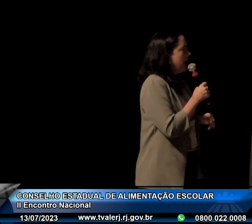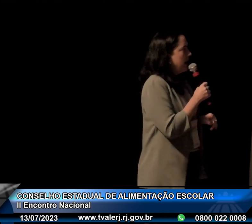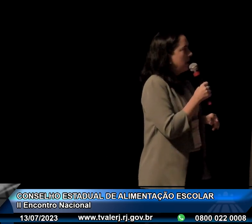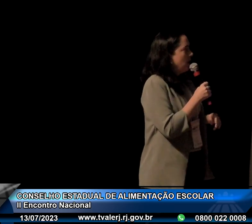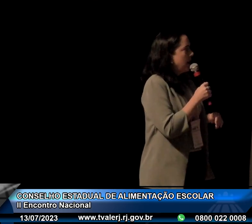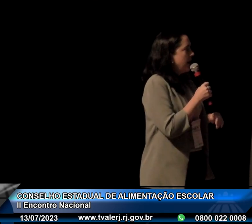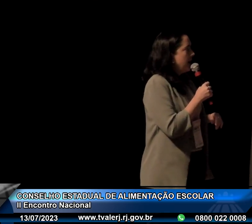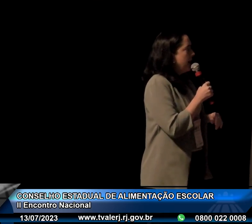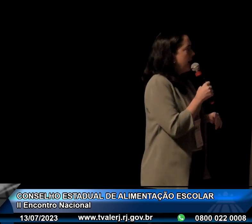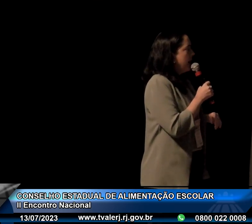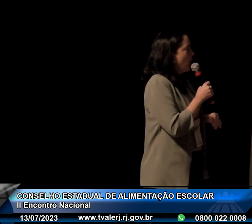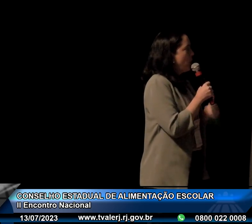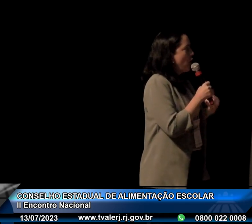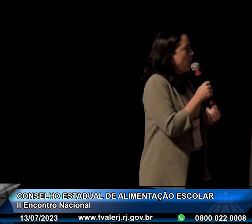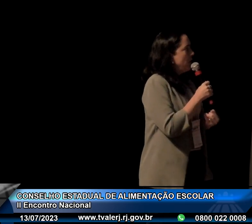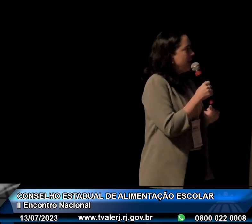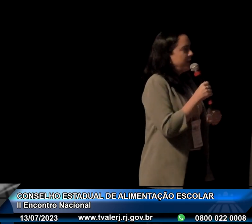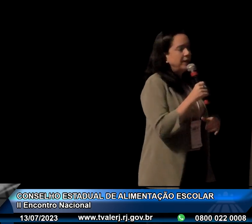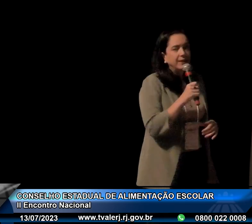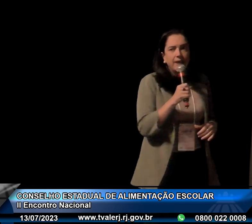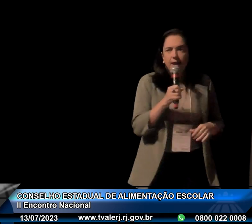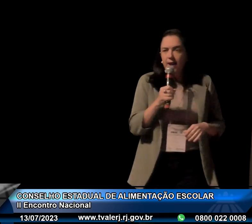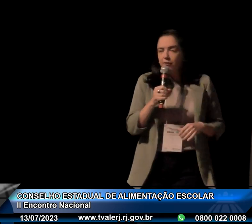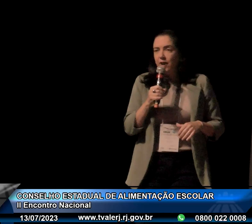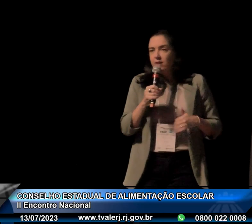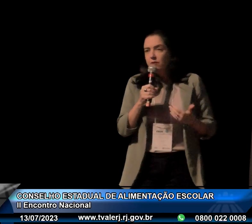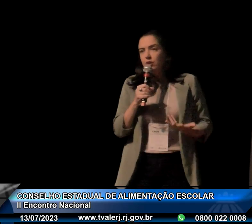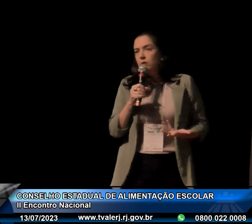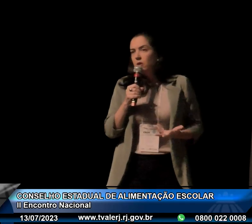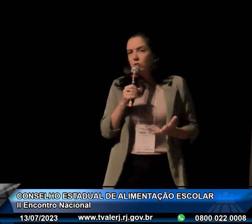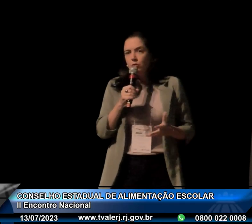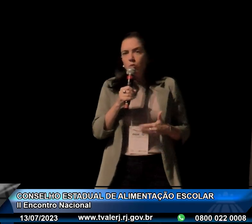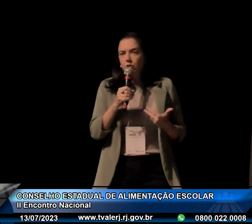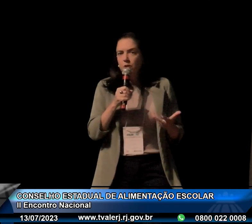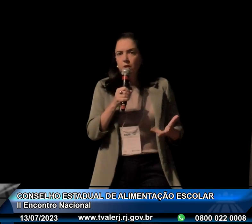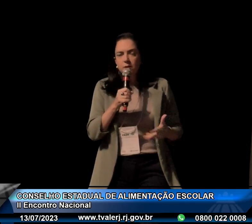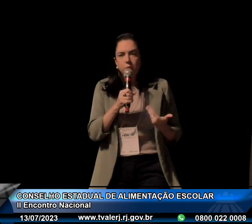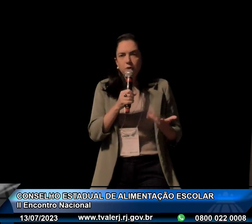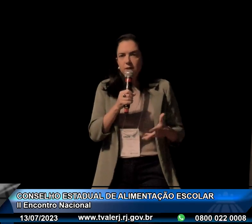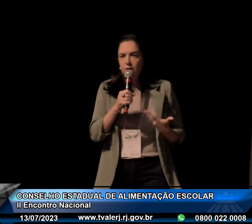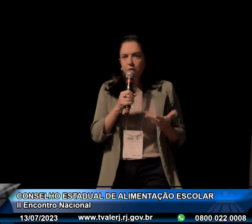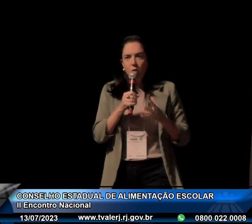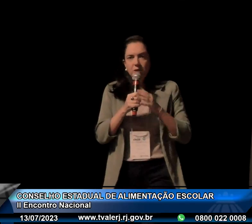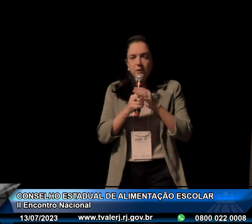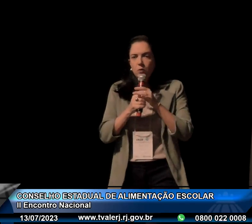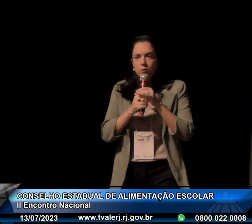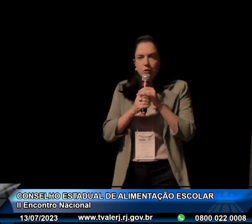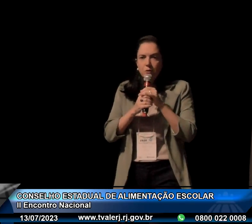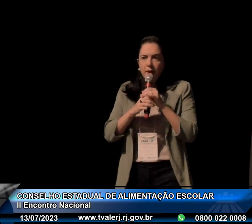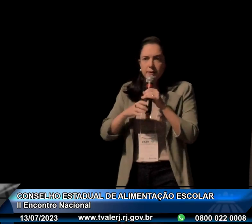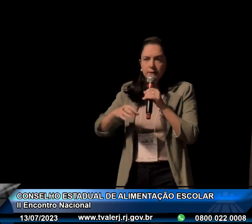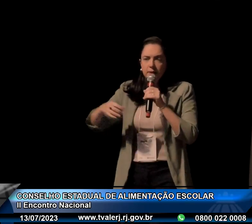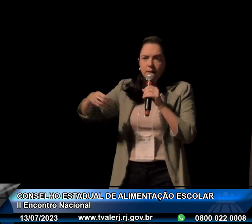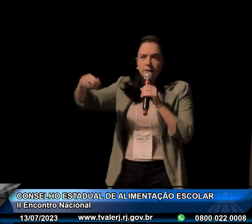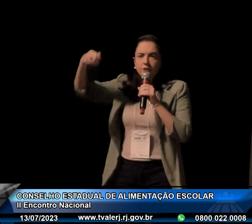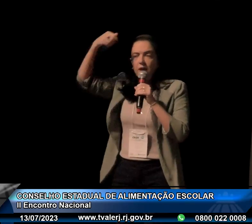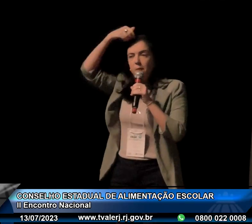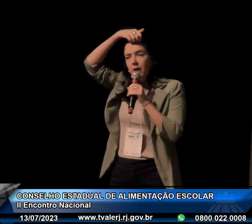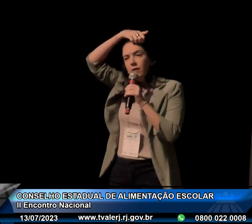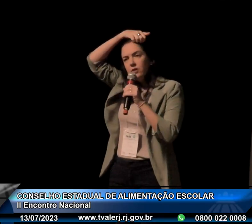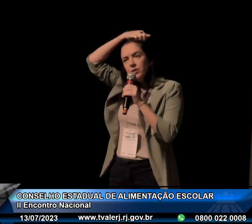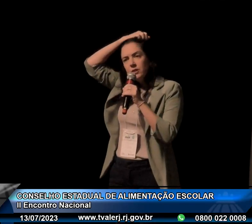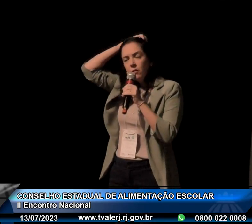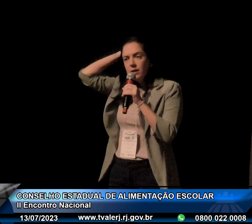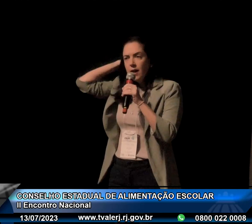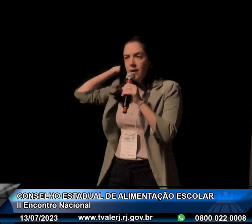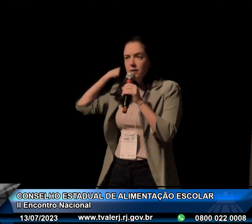também o próprio FNDE faz investimentos constantes em processos de formação continuada nas